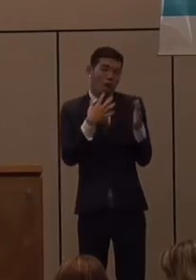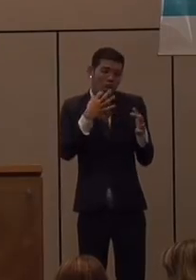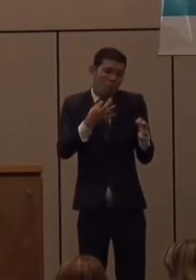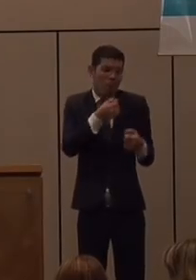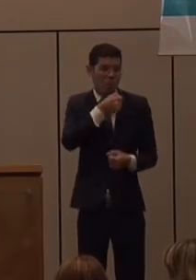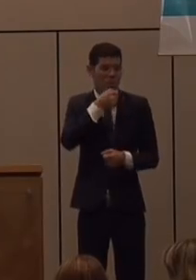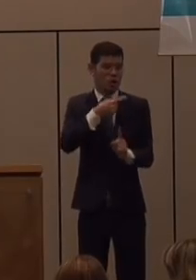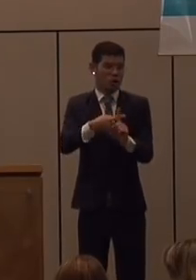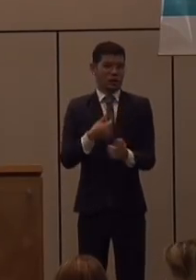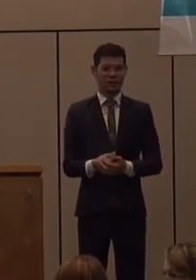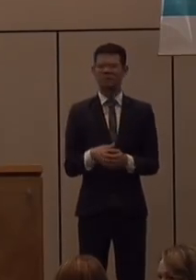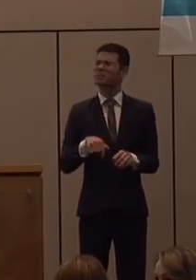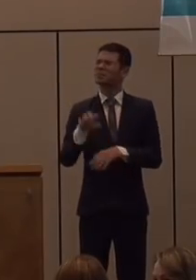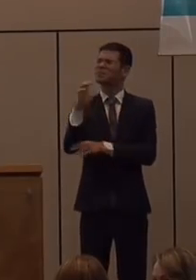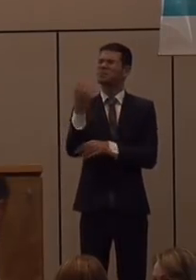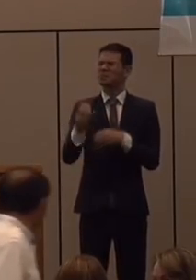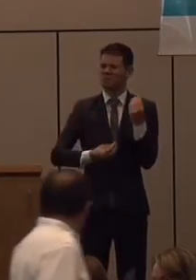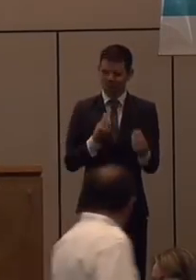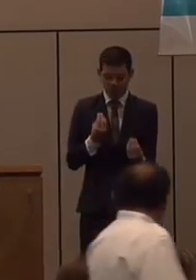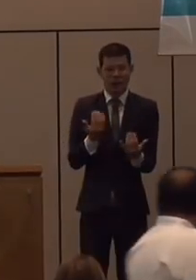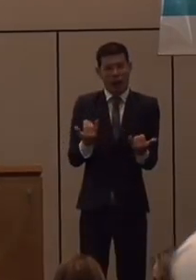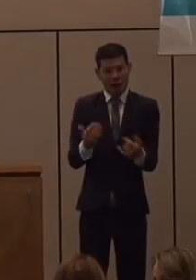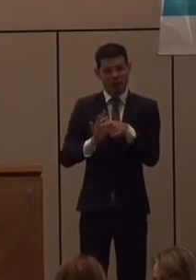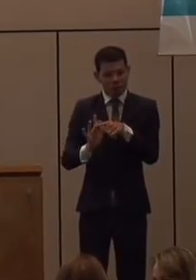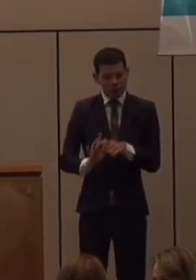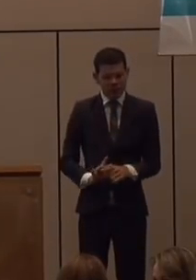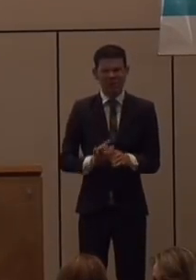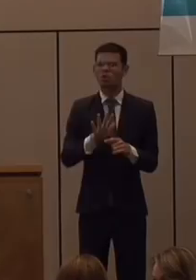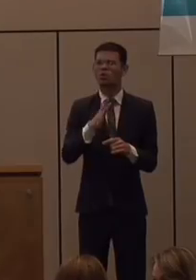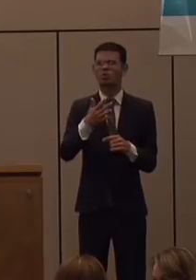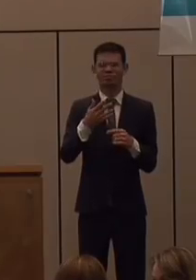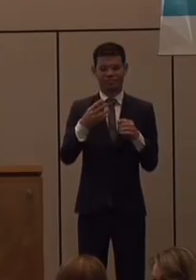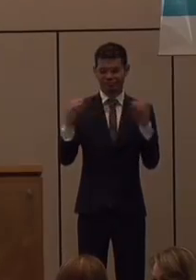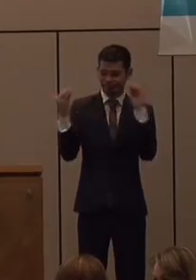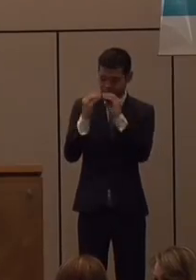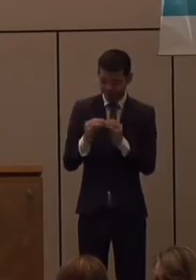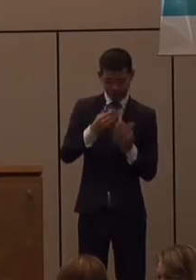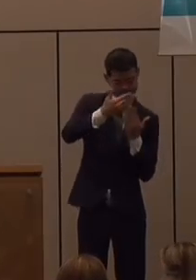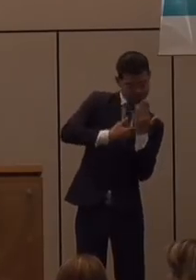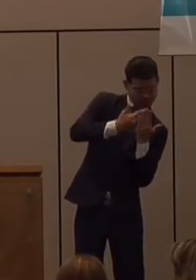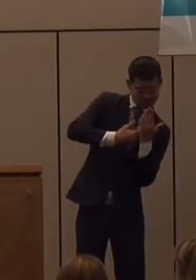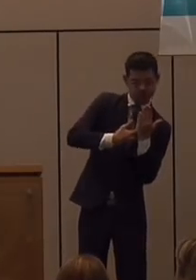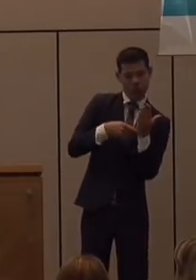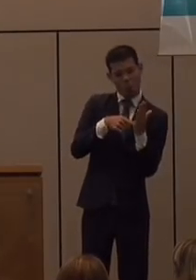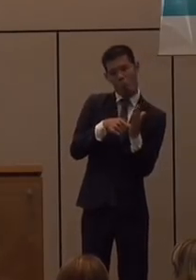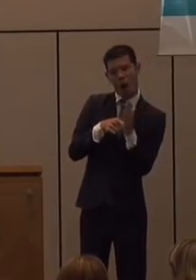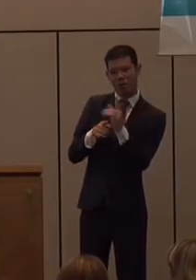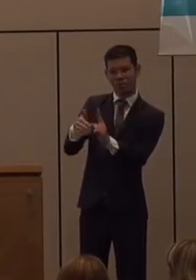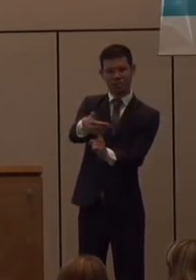ha implementado 15 hay instrumentos de inversiones que son tratados que les dan protección a los inversionistas